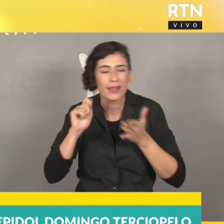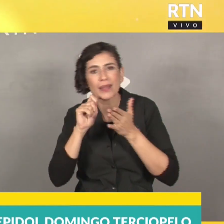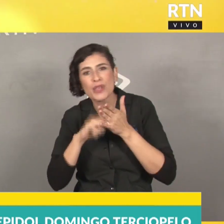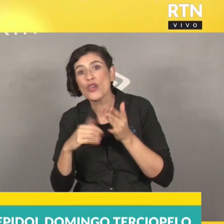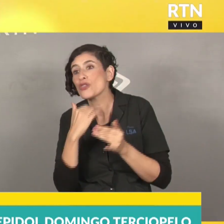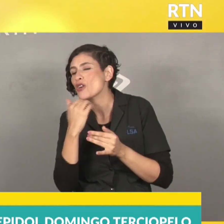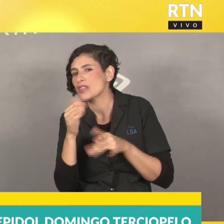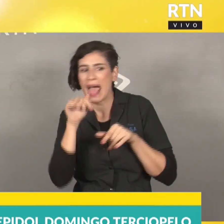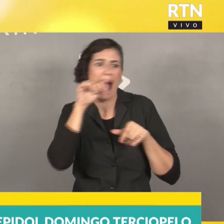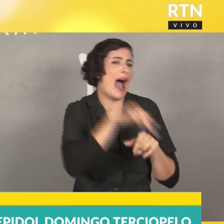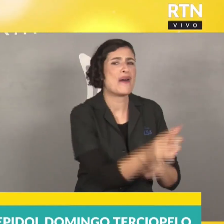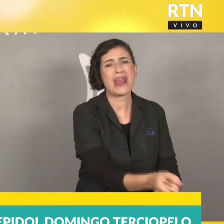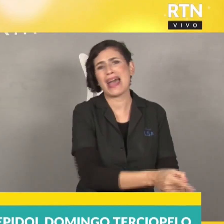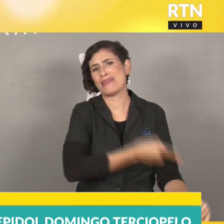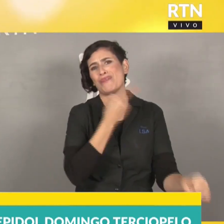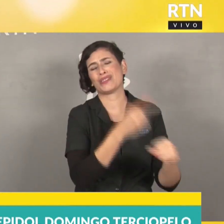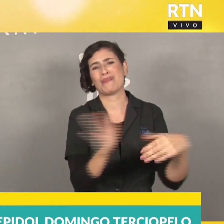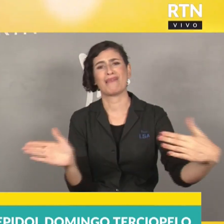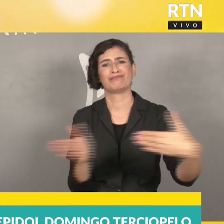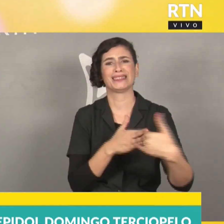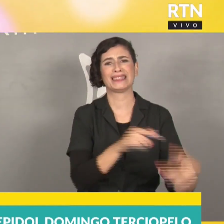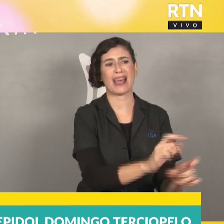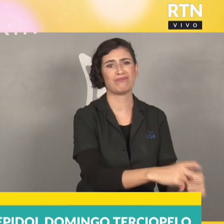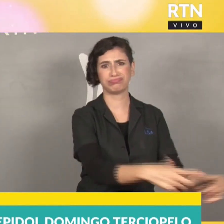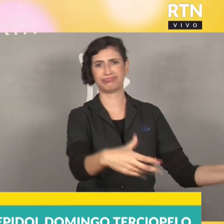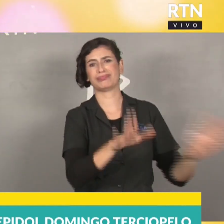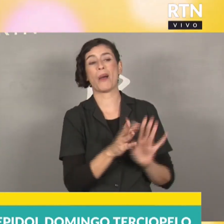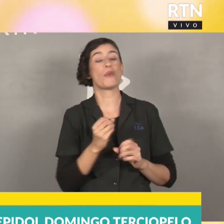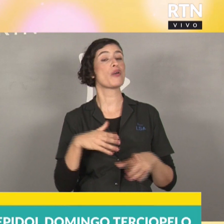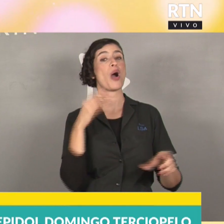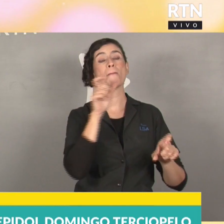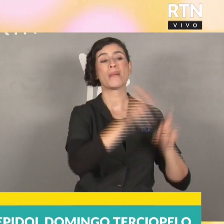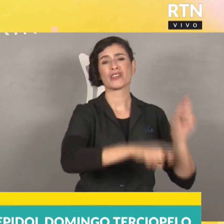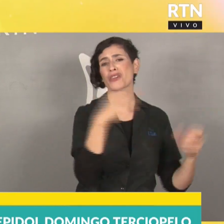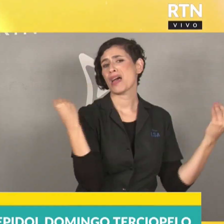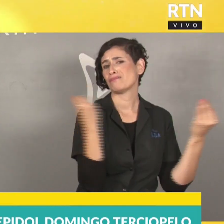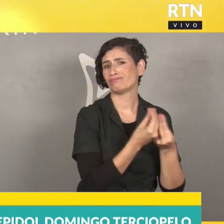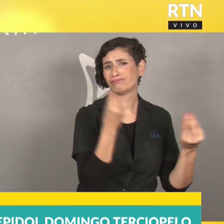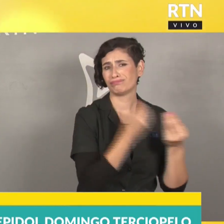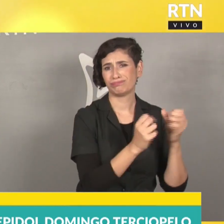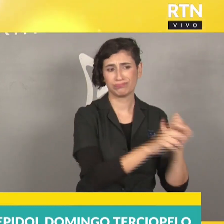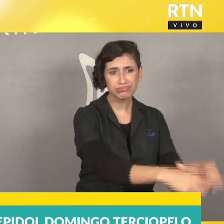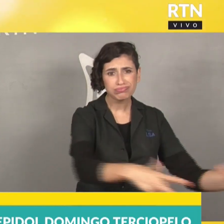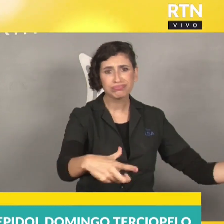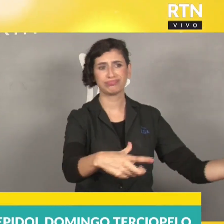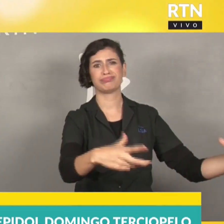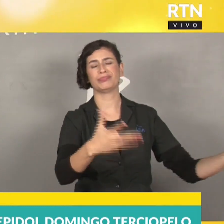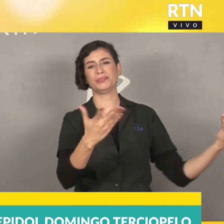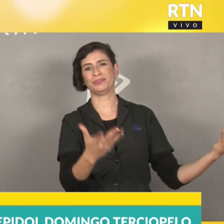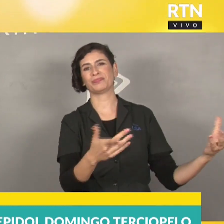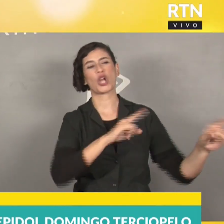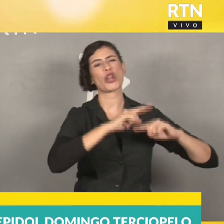no damos abasto, porque no podemos dar la atención que nosotros consideramos que se necesita, ¿no? Bien. A tener un equipo muy chico y